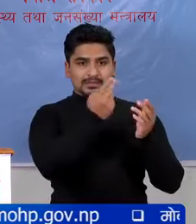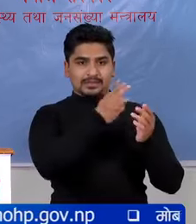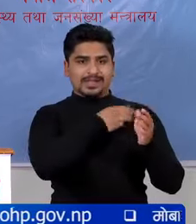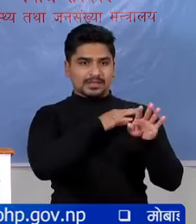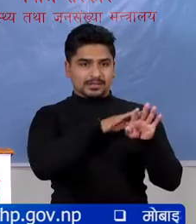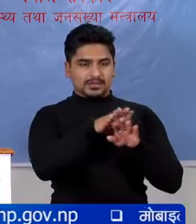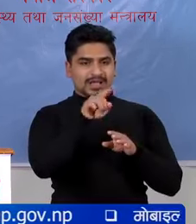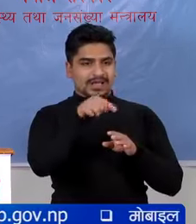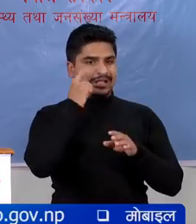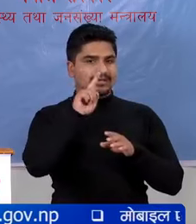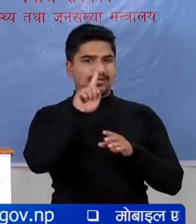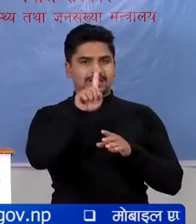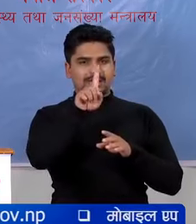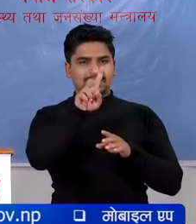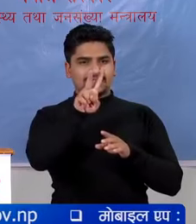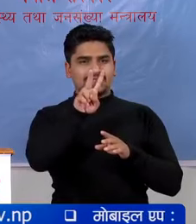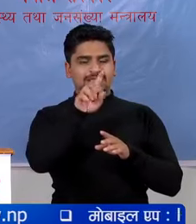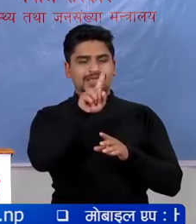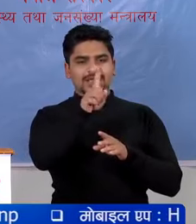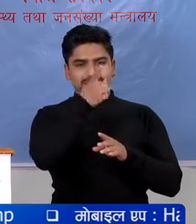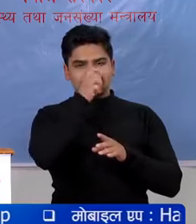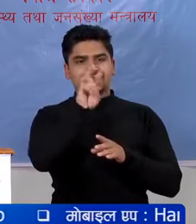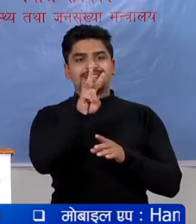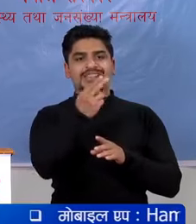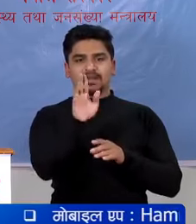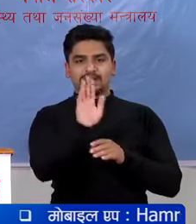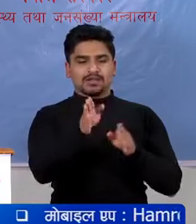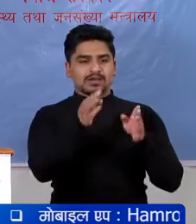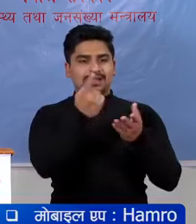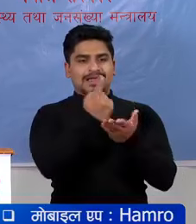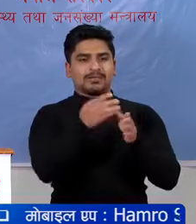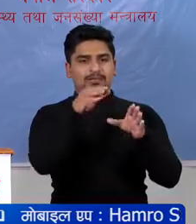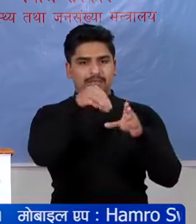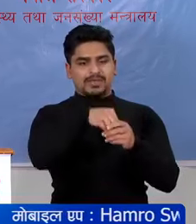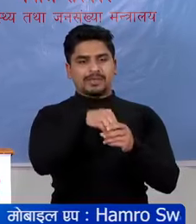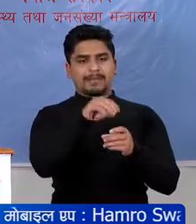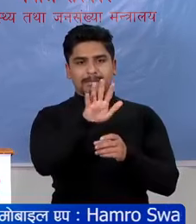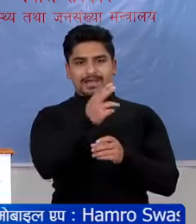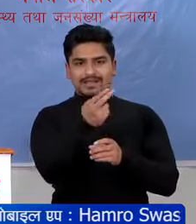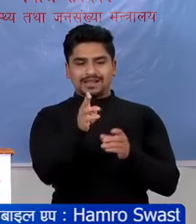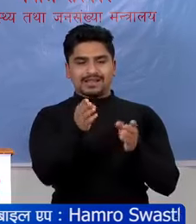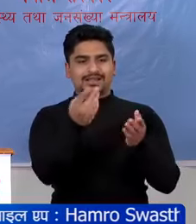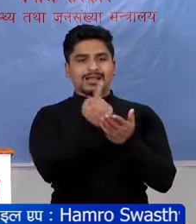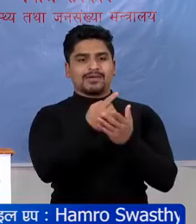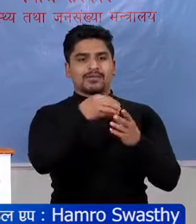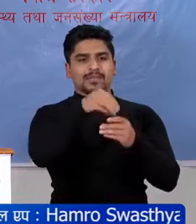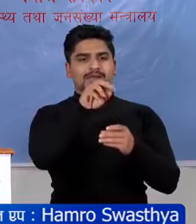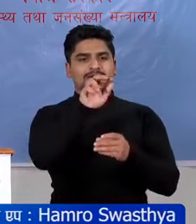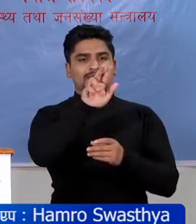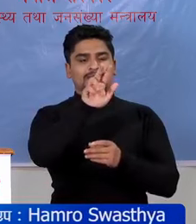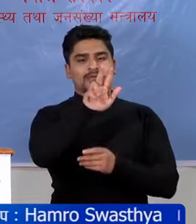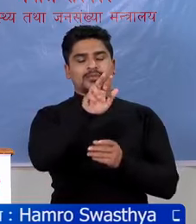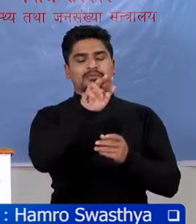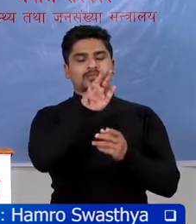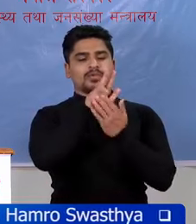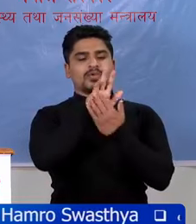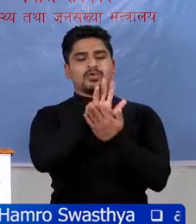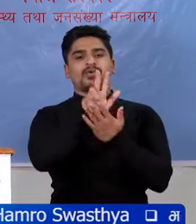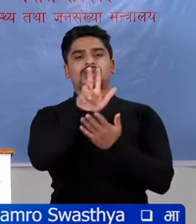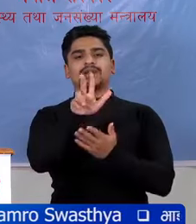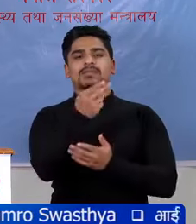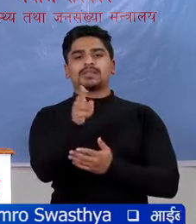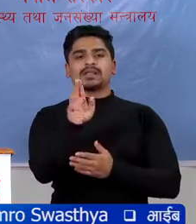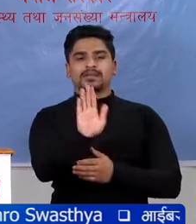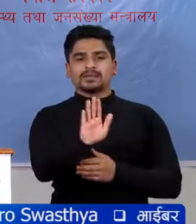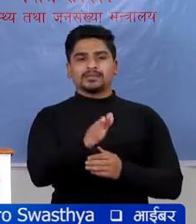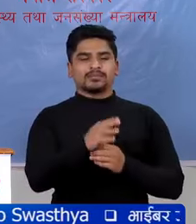आजको दिन मां 103 जाना हुनों छबुआ जस्मा उपत्यका भित्र 5 जाना रा उपत्यका बाईर 99 जाना हुनों छबुआ।